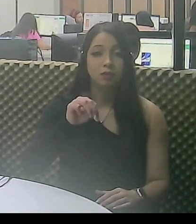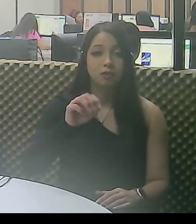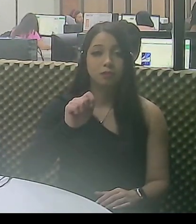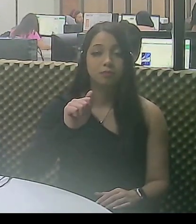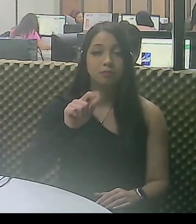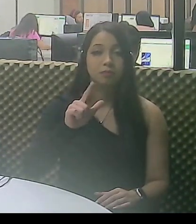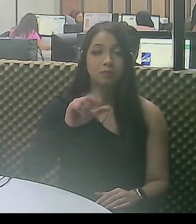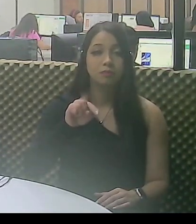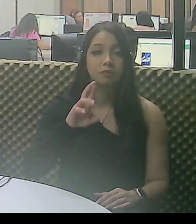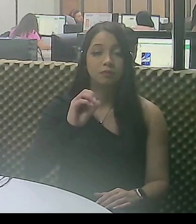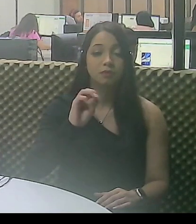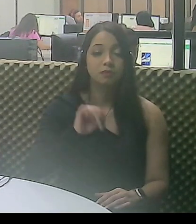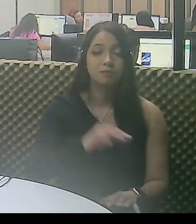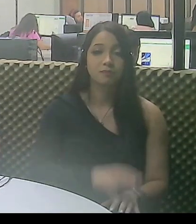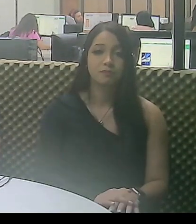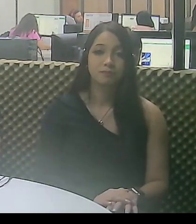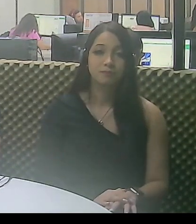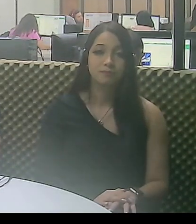culturacredencia@gmail.com.